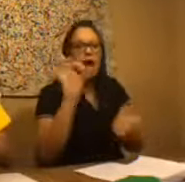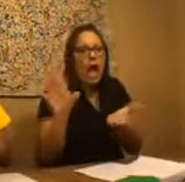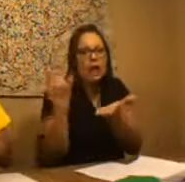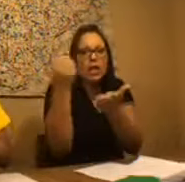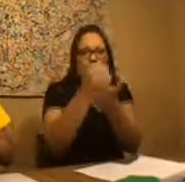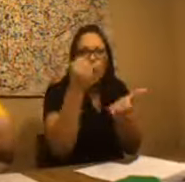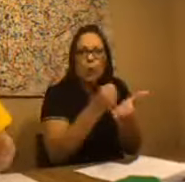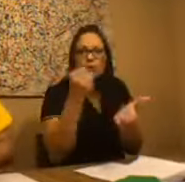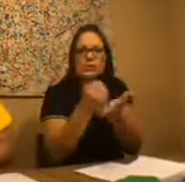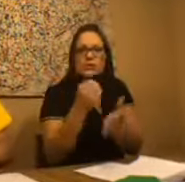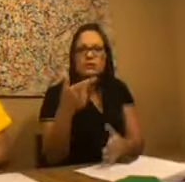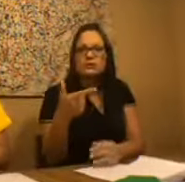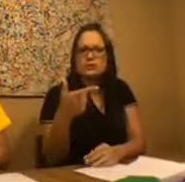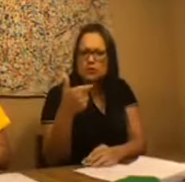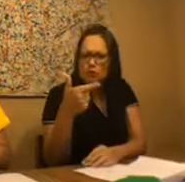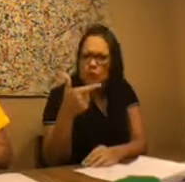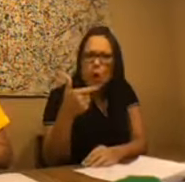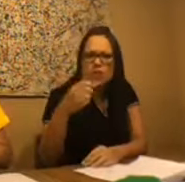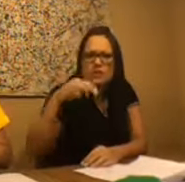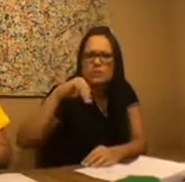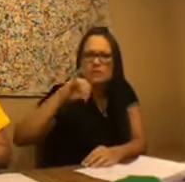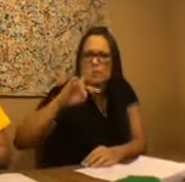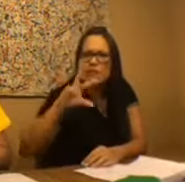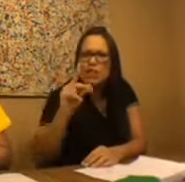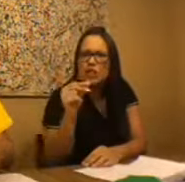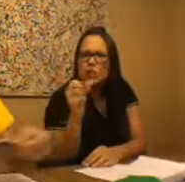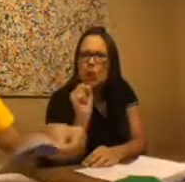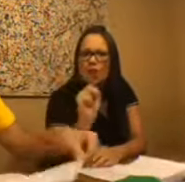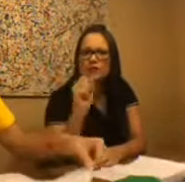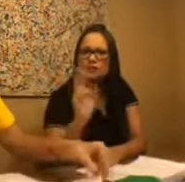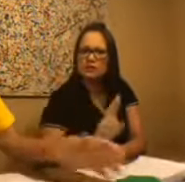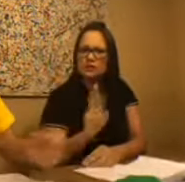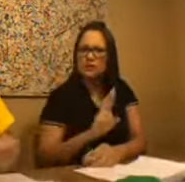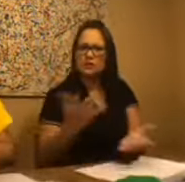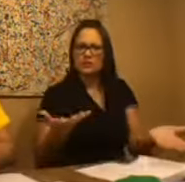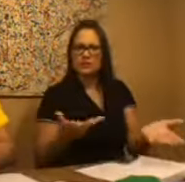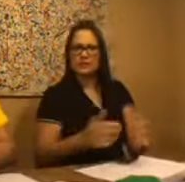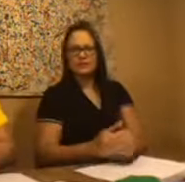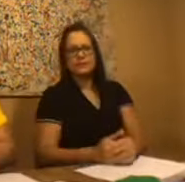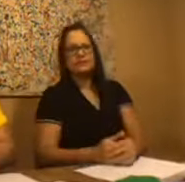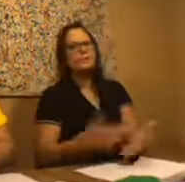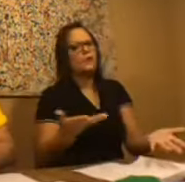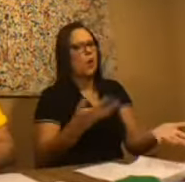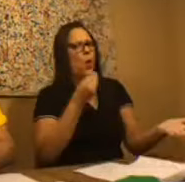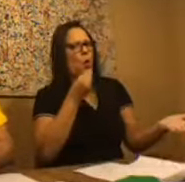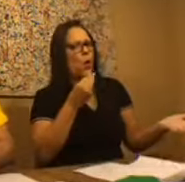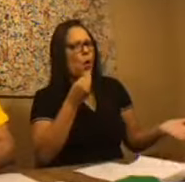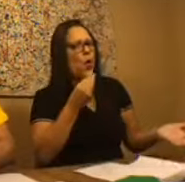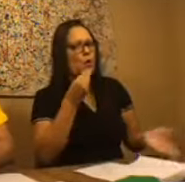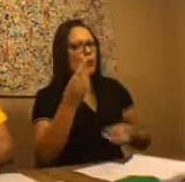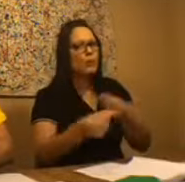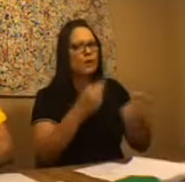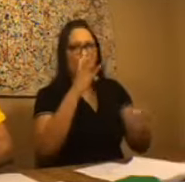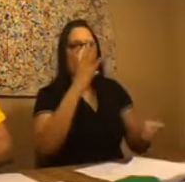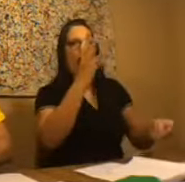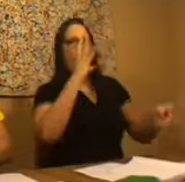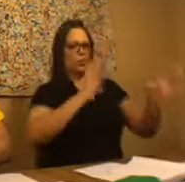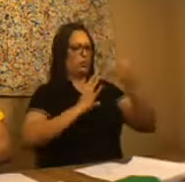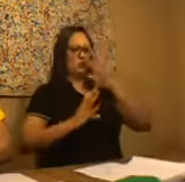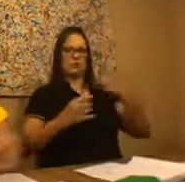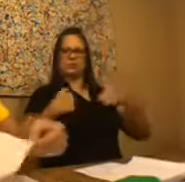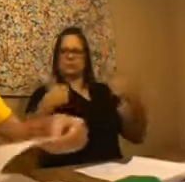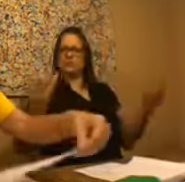chega a valer 12 milhões de reais obviamente né me acusam